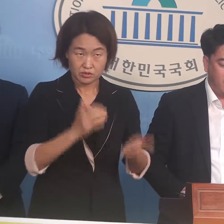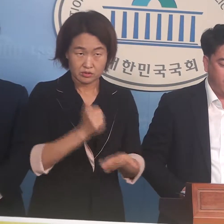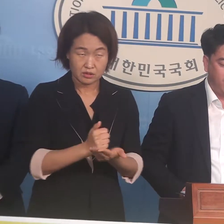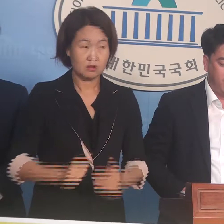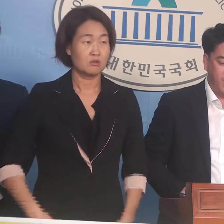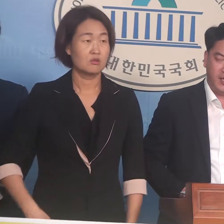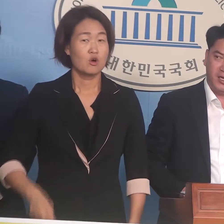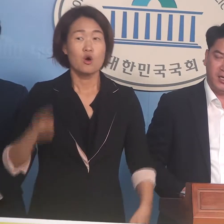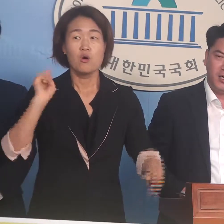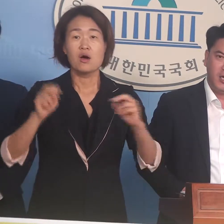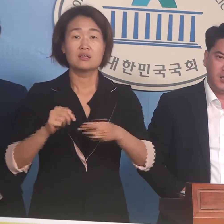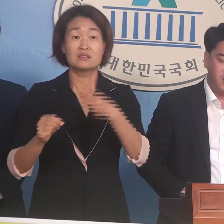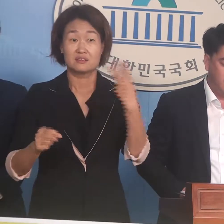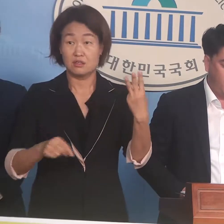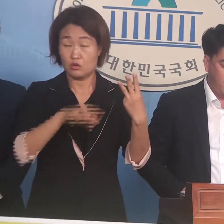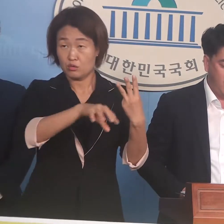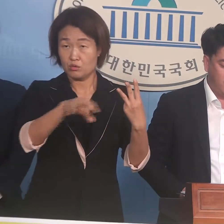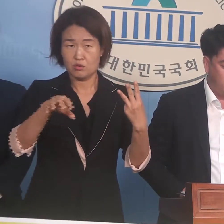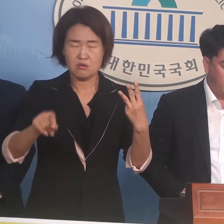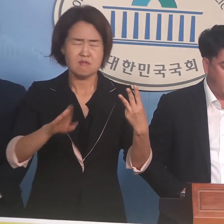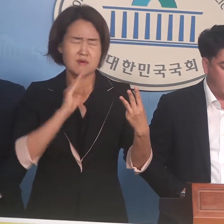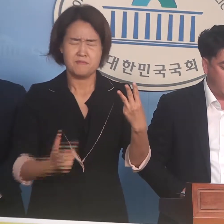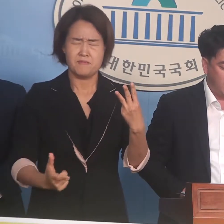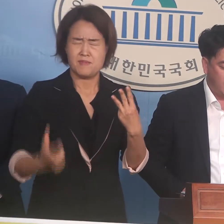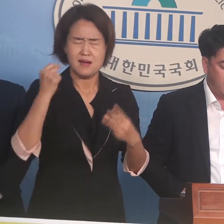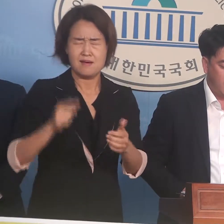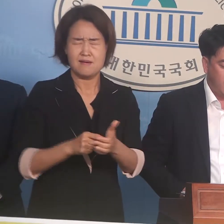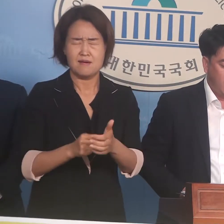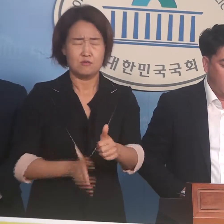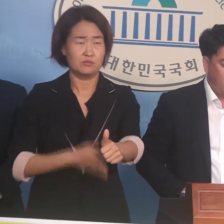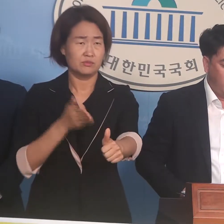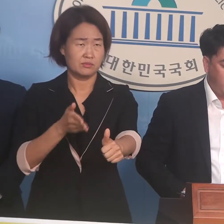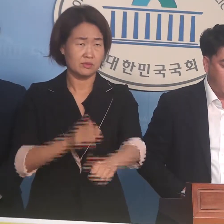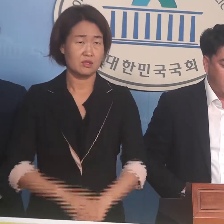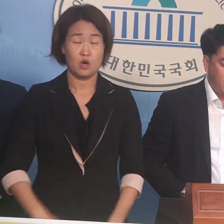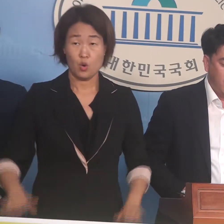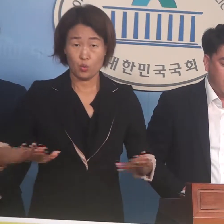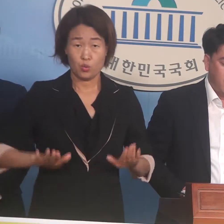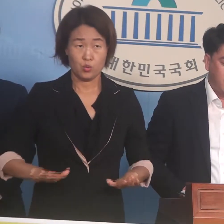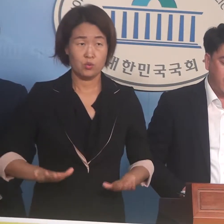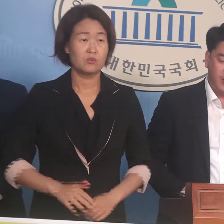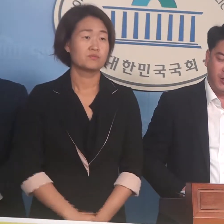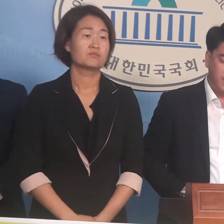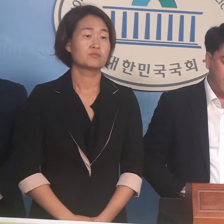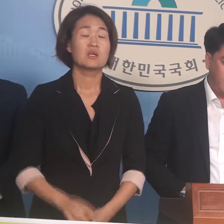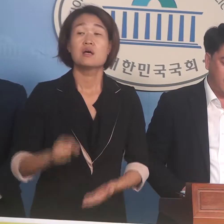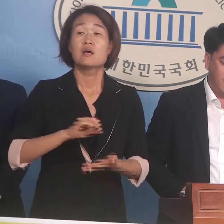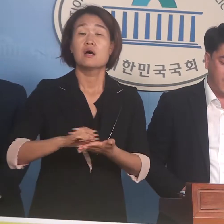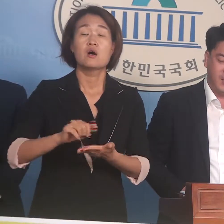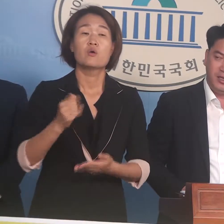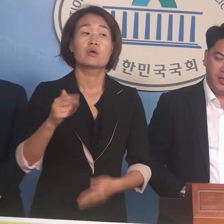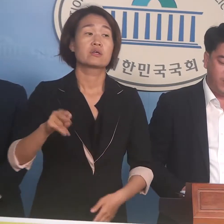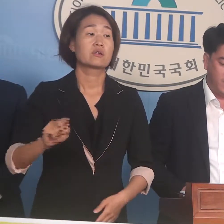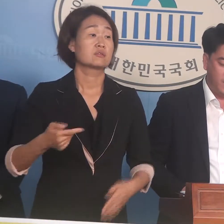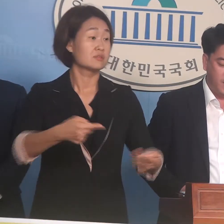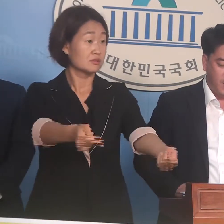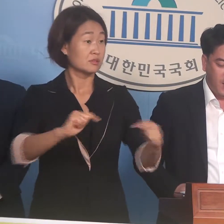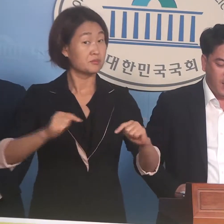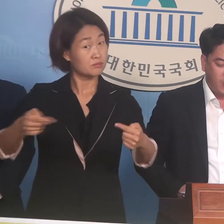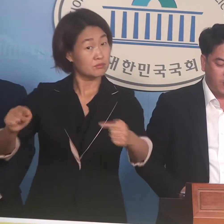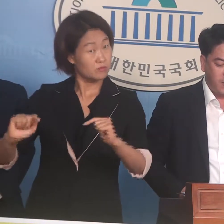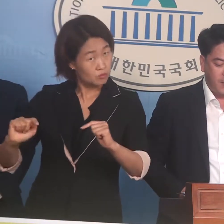3사 하도급 문제 해결을 신속히 촉구한다. 오늘 기자회견에 참석하신 여기